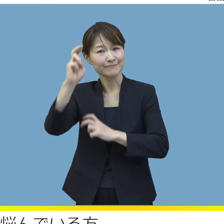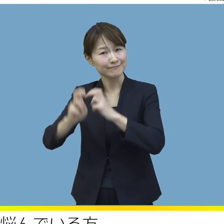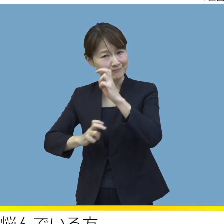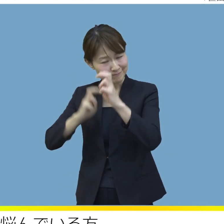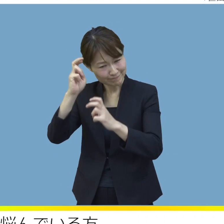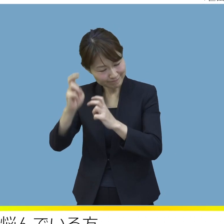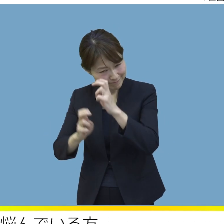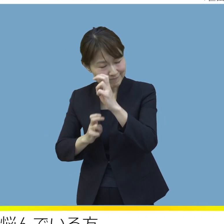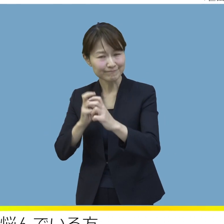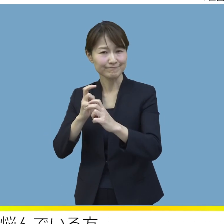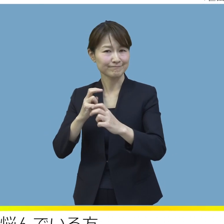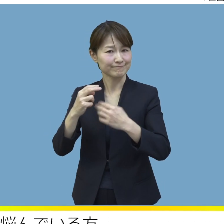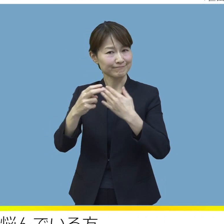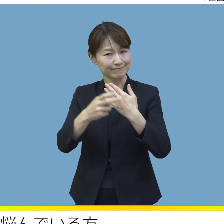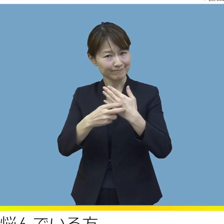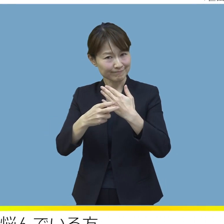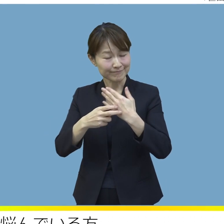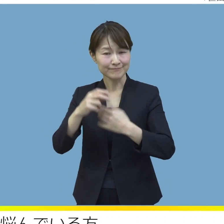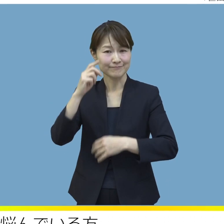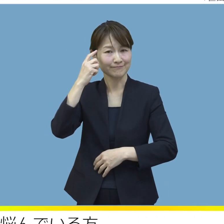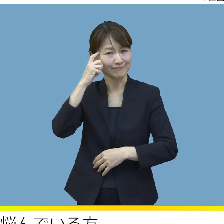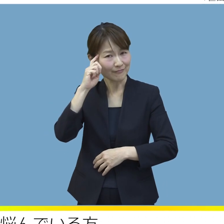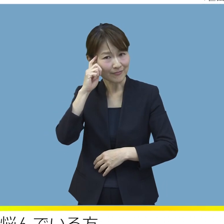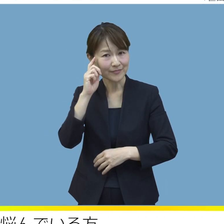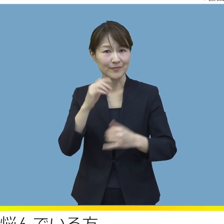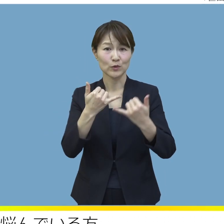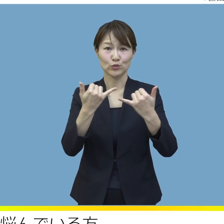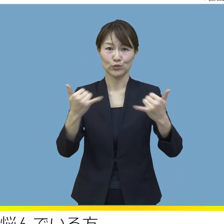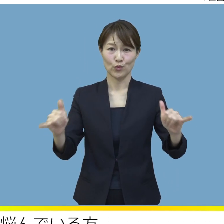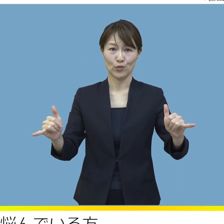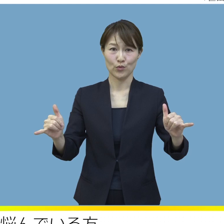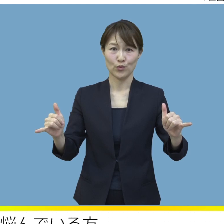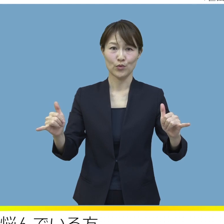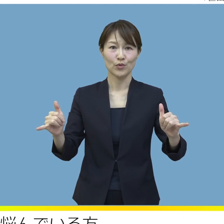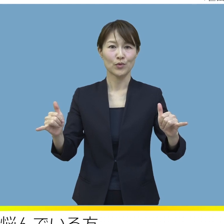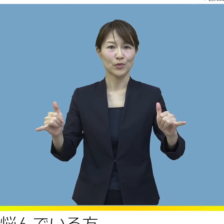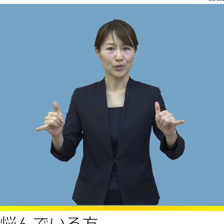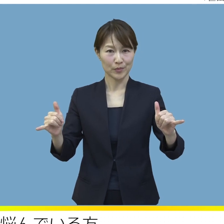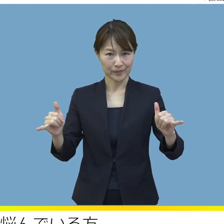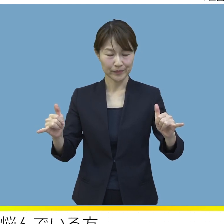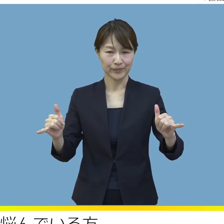不妊治療をこれから始めようと思っている方